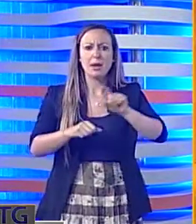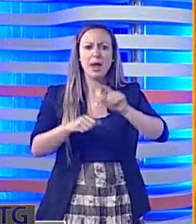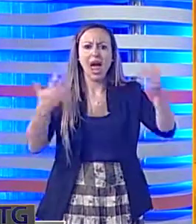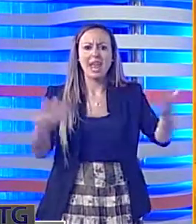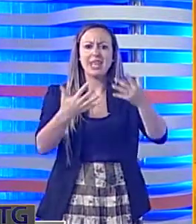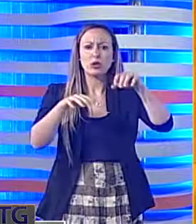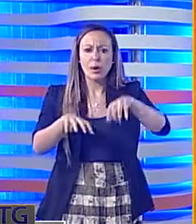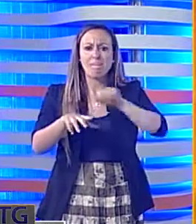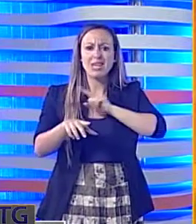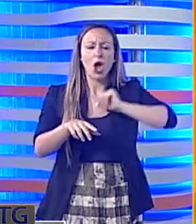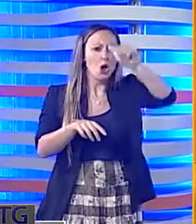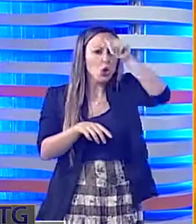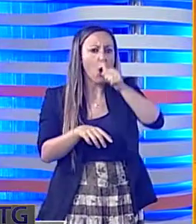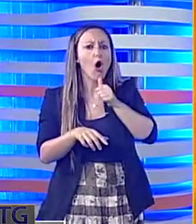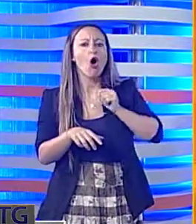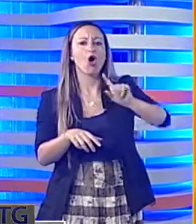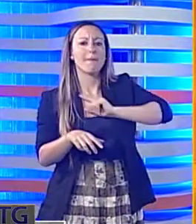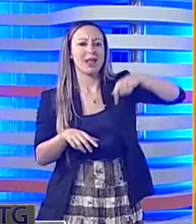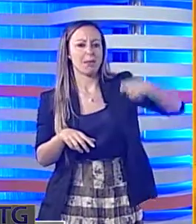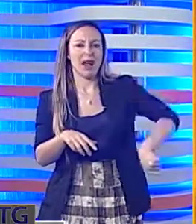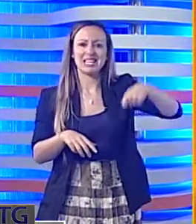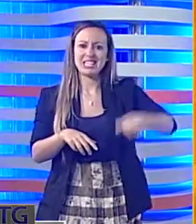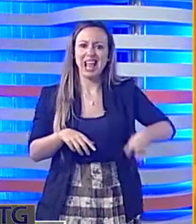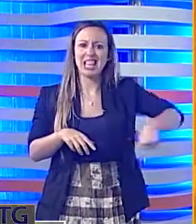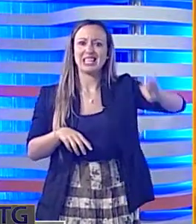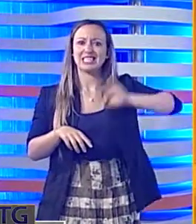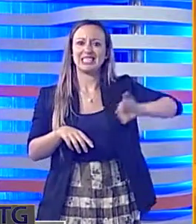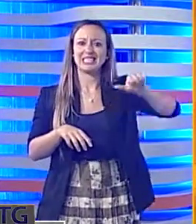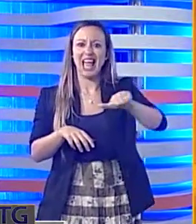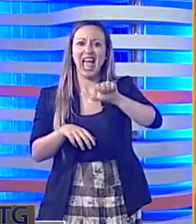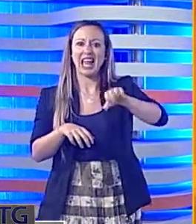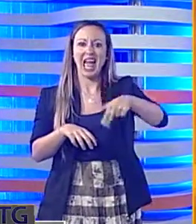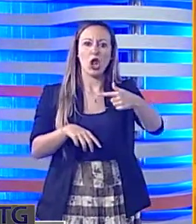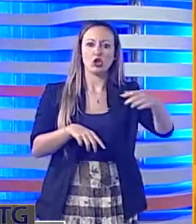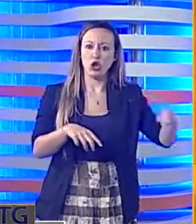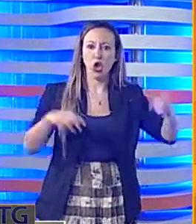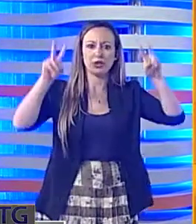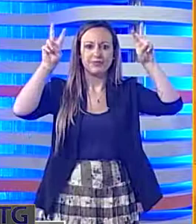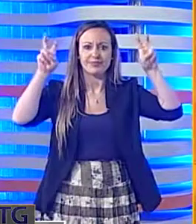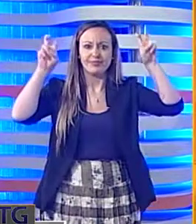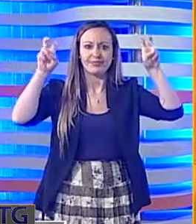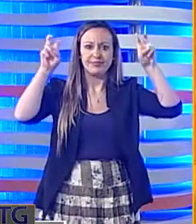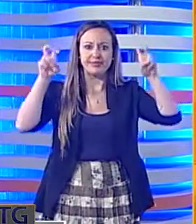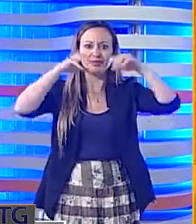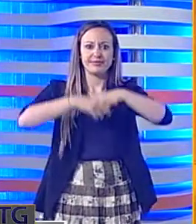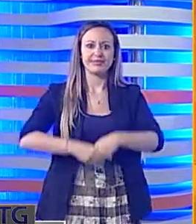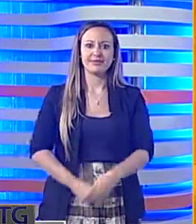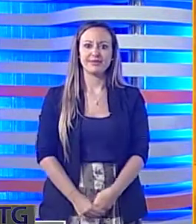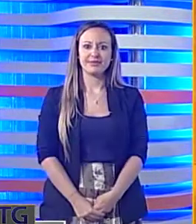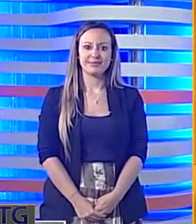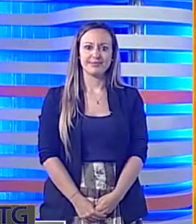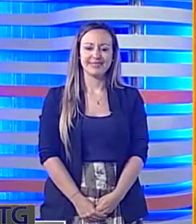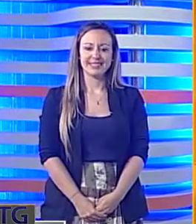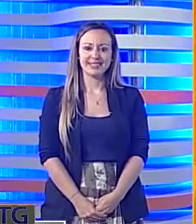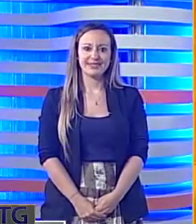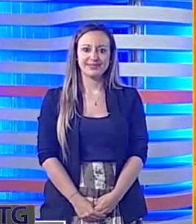del Senato. Quindi per il Partito Democratico un nulla di fatto, Grasso non si candiderà e quindi bisognerà andare